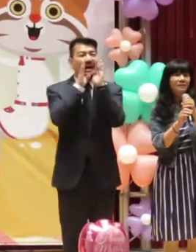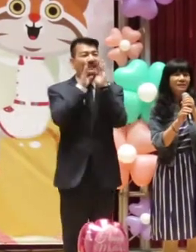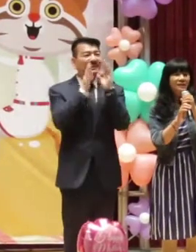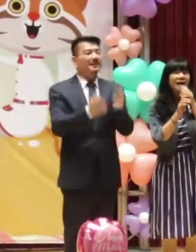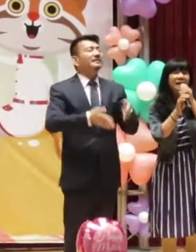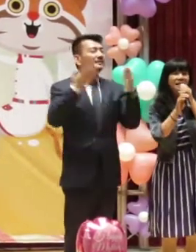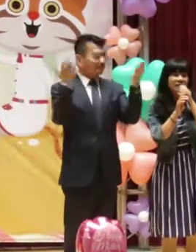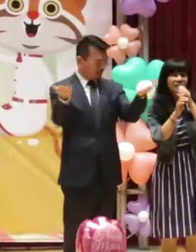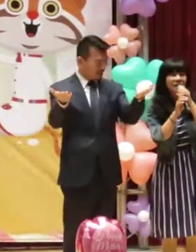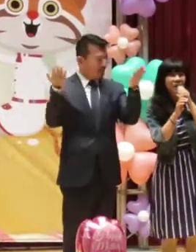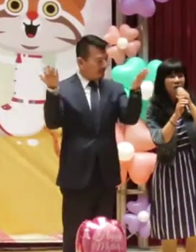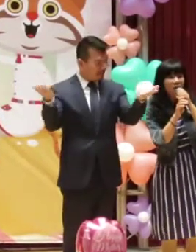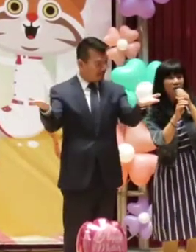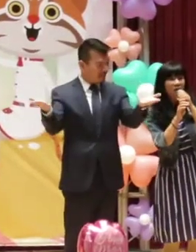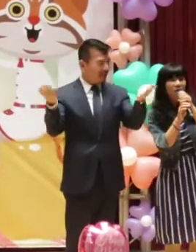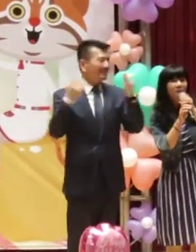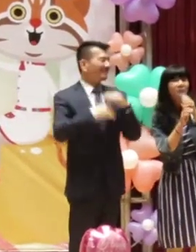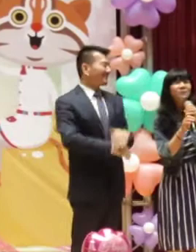来，大家讲一次，